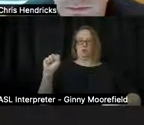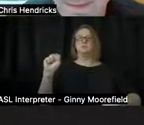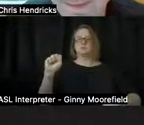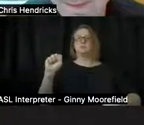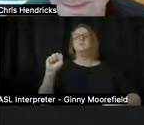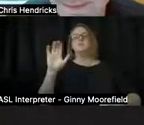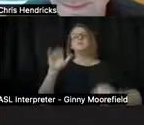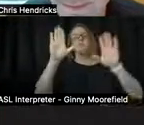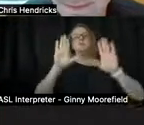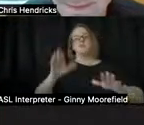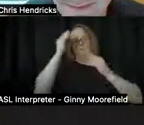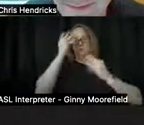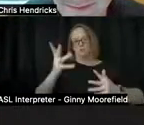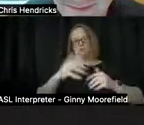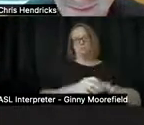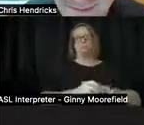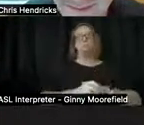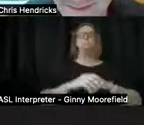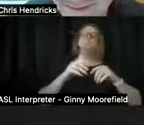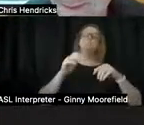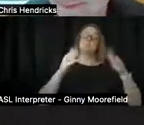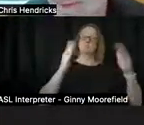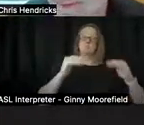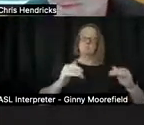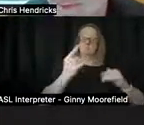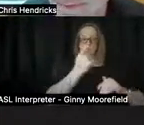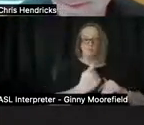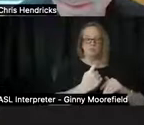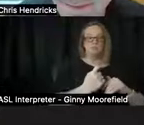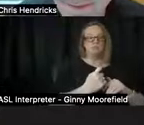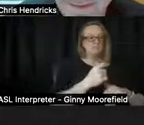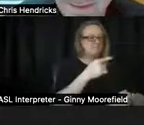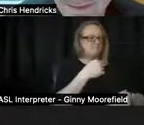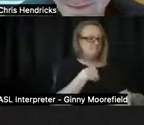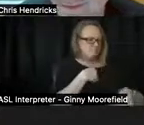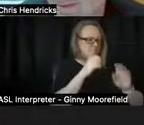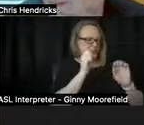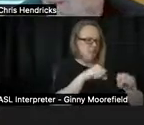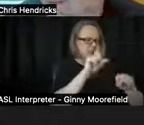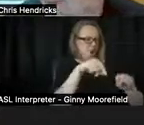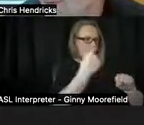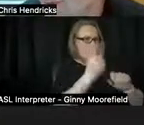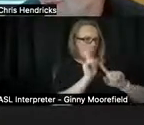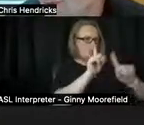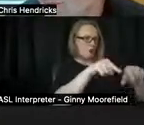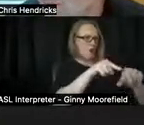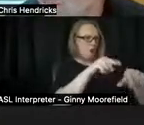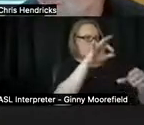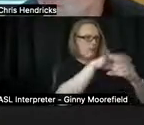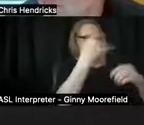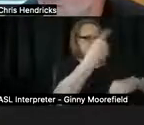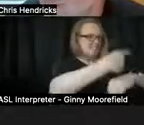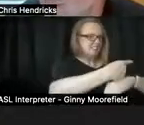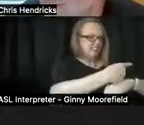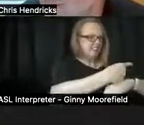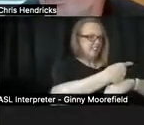por correo postal en Carolina del Norte otra pregunta que a mí a veces me hacen sobre votar es puedo votar únicamente en el Día